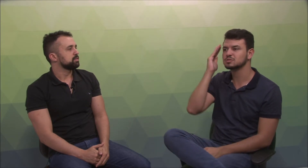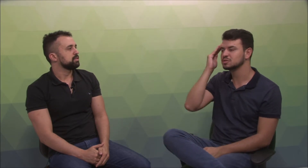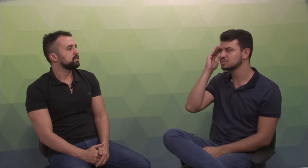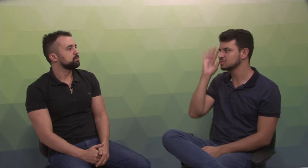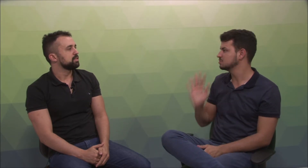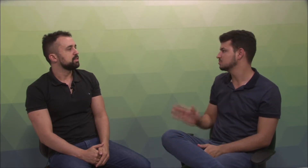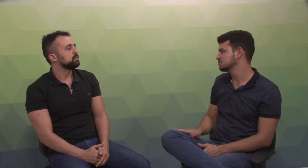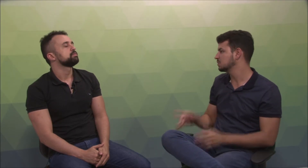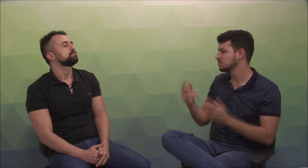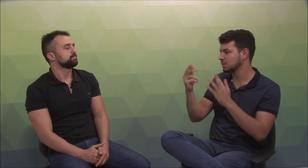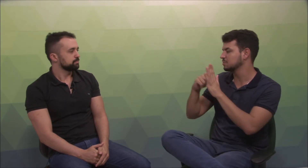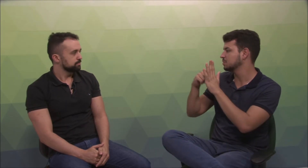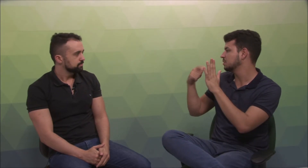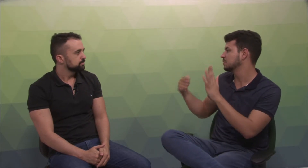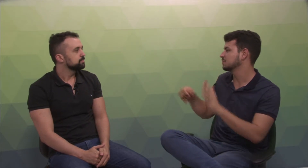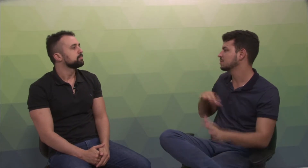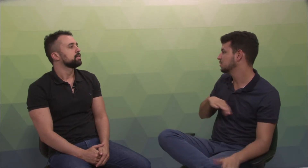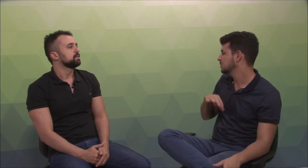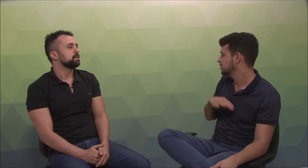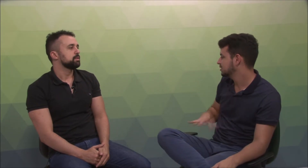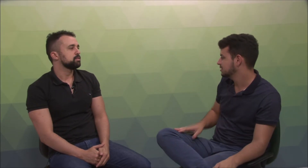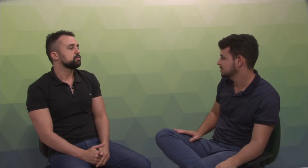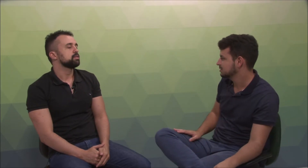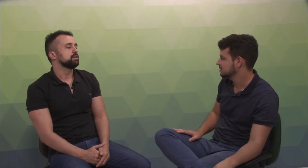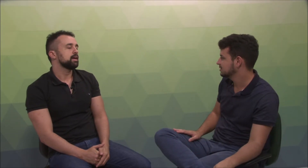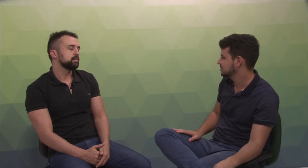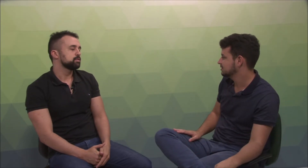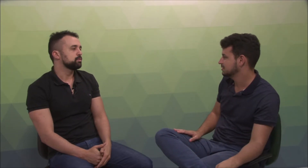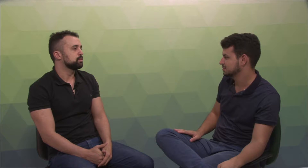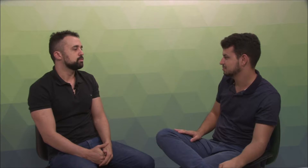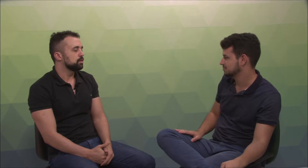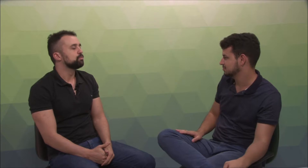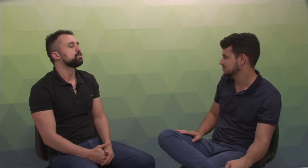Entendeu? Entendeu? Depende do sotaque. Isso são os alofones.